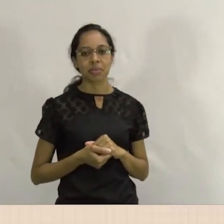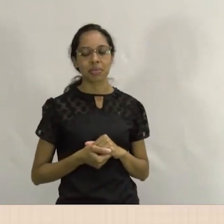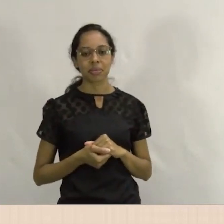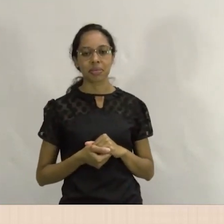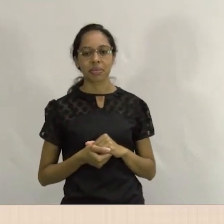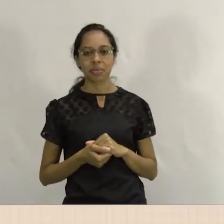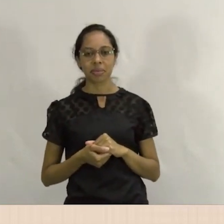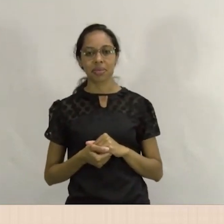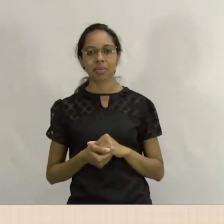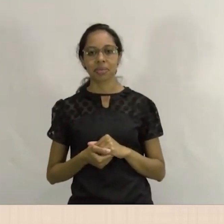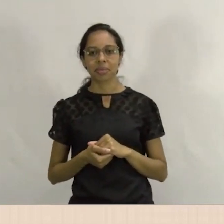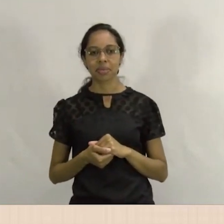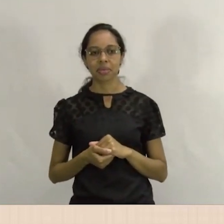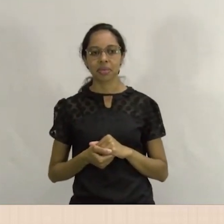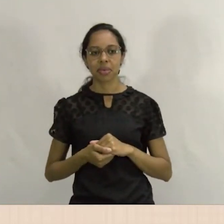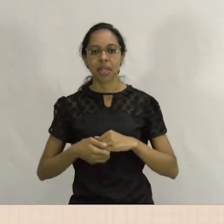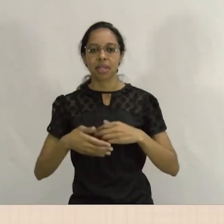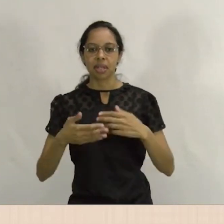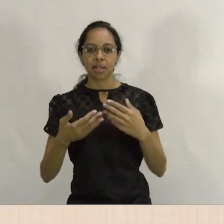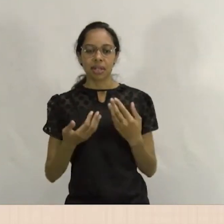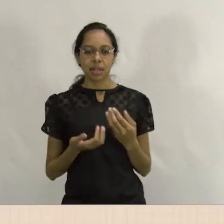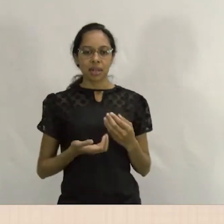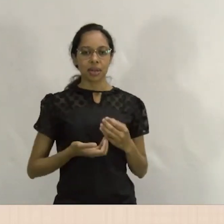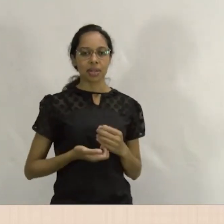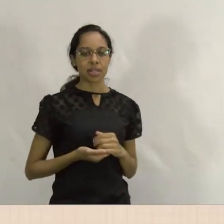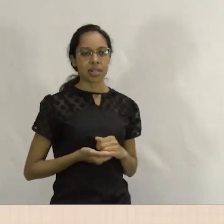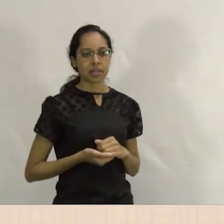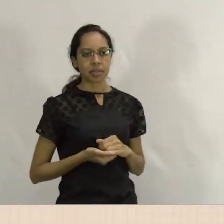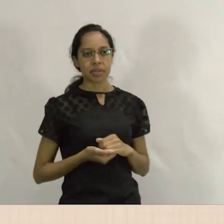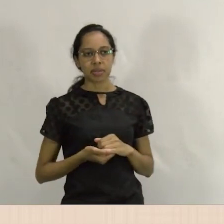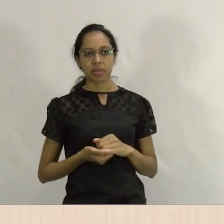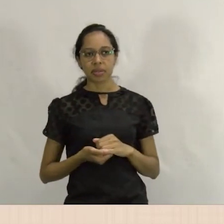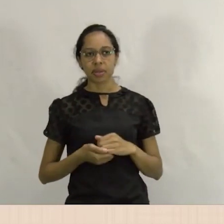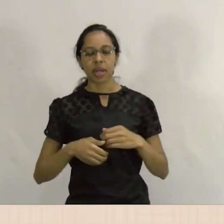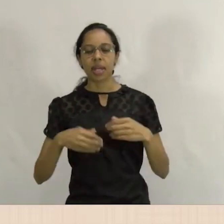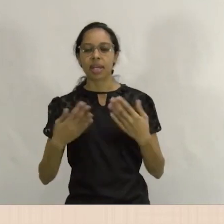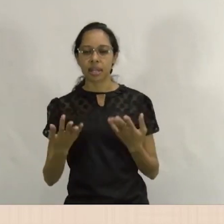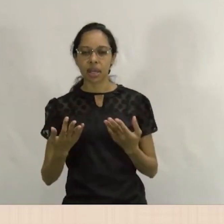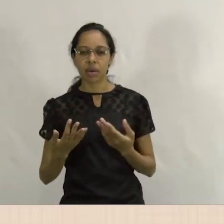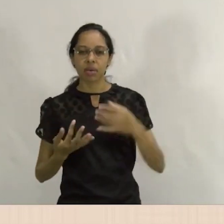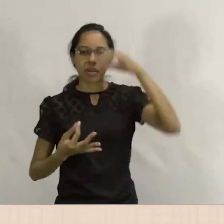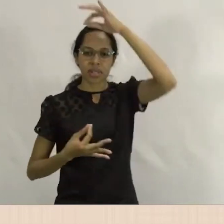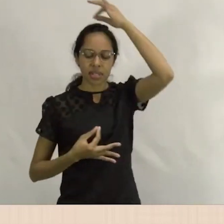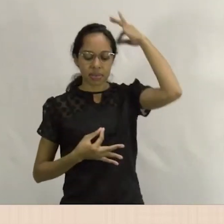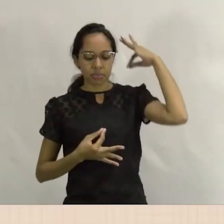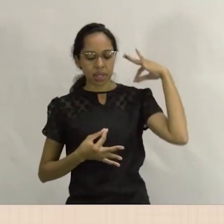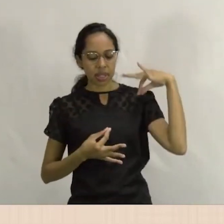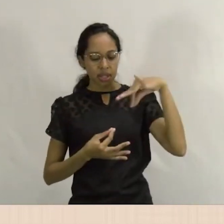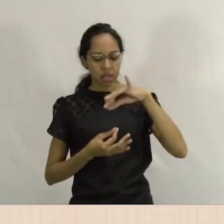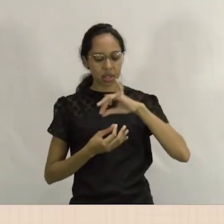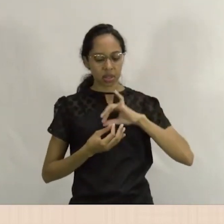Só que eu preciso da inspiração do Espírito para falar o que Deus quer falar nesse momento.